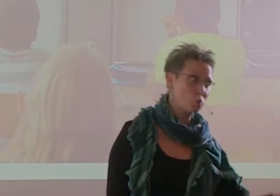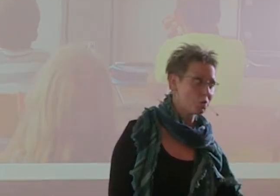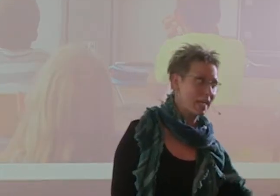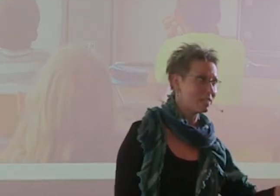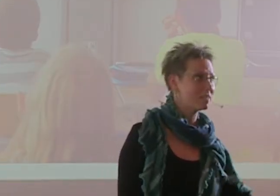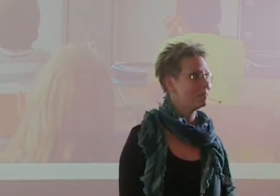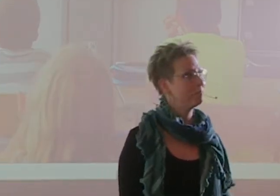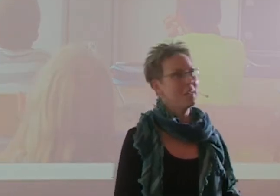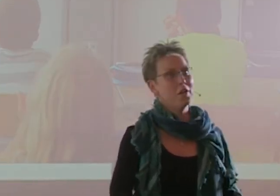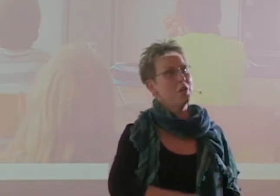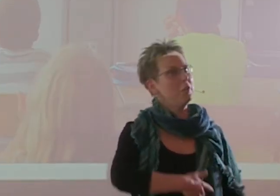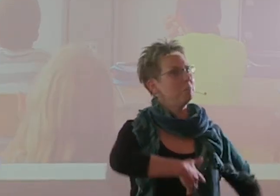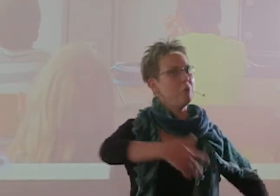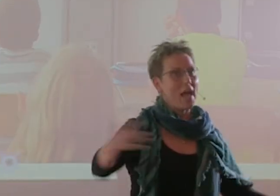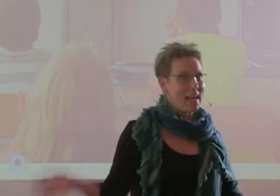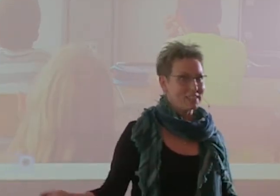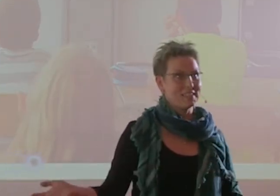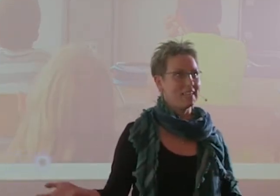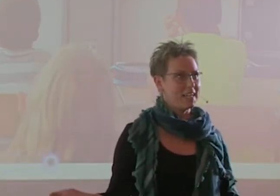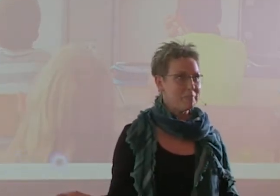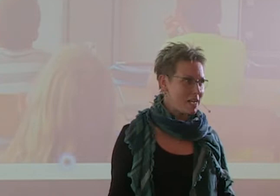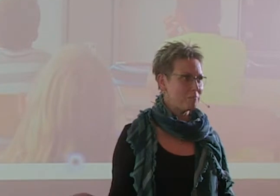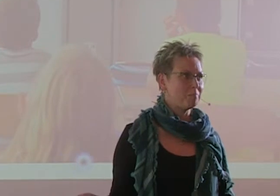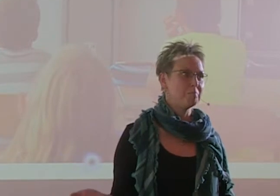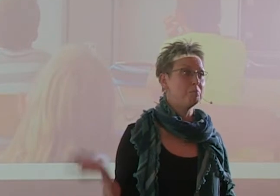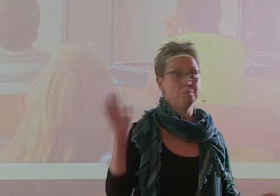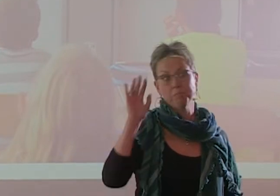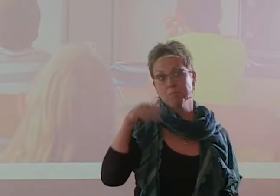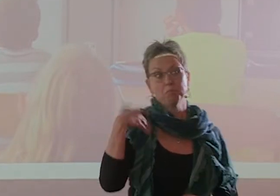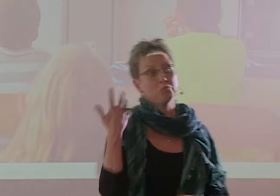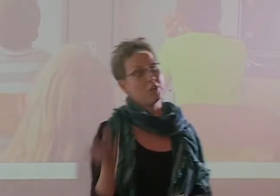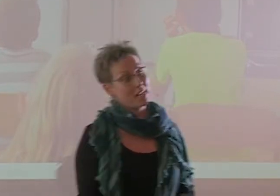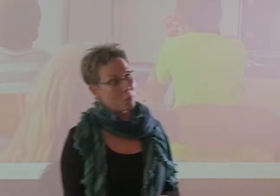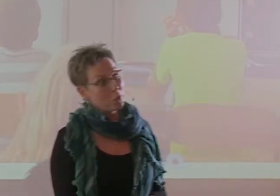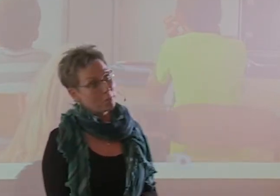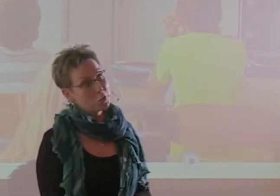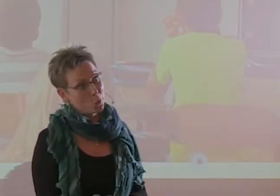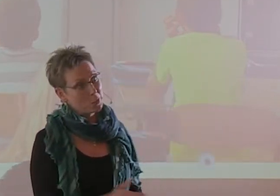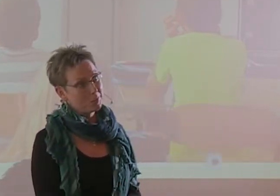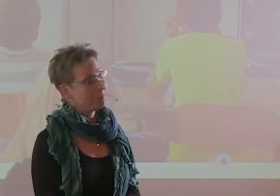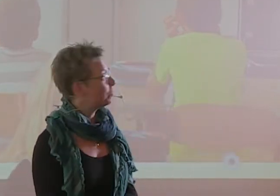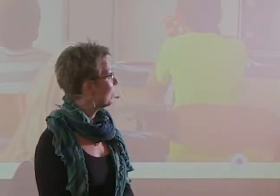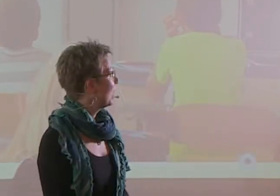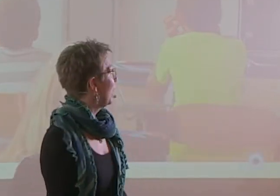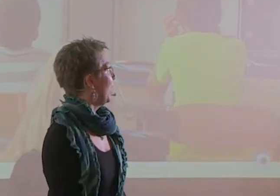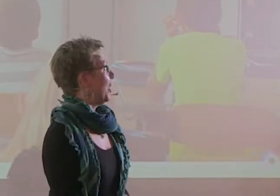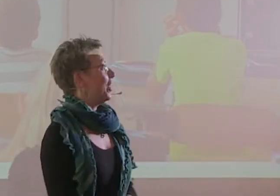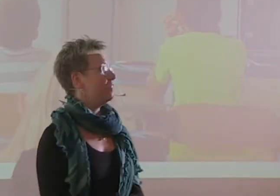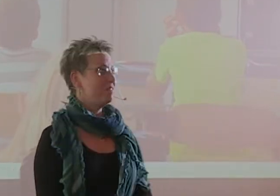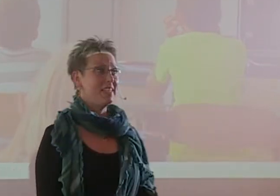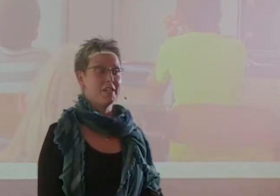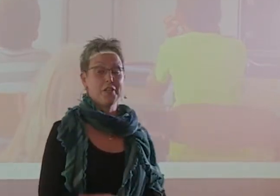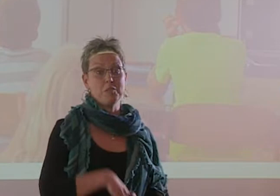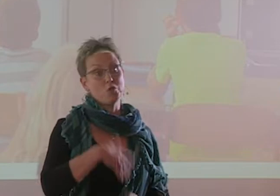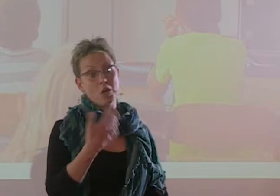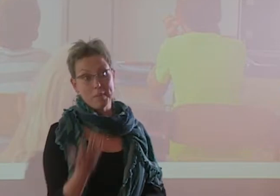på sosu-uddannelsen, på alt derimellem, på ældremøder på skolen.